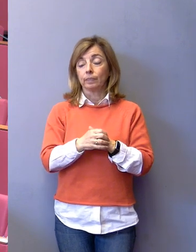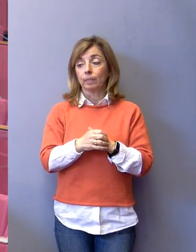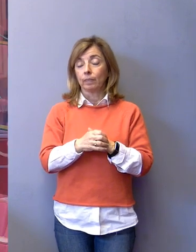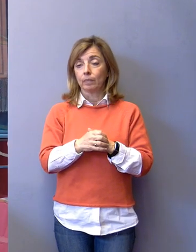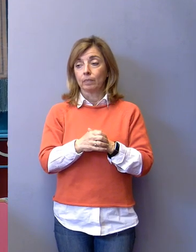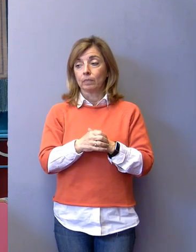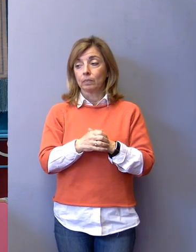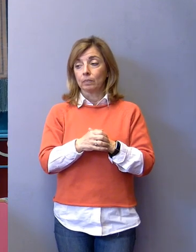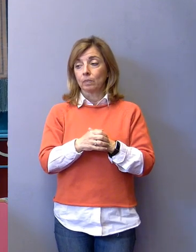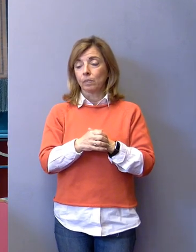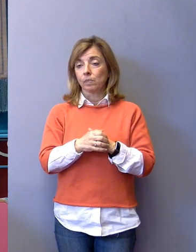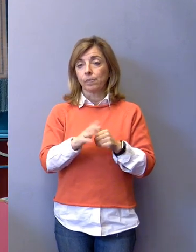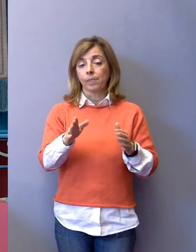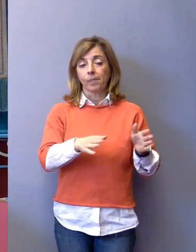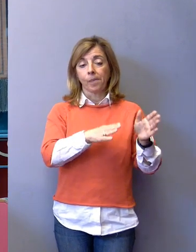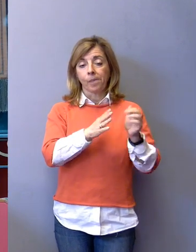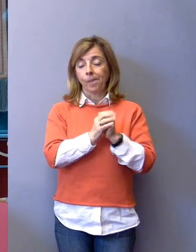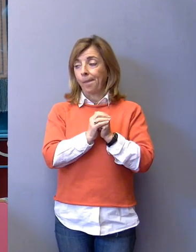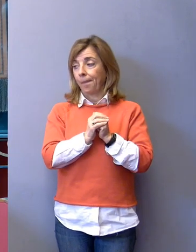passiamo adesso all'illustrazione